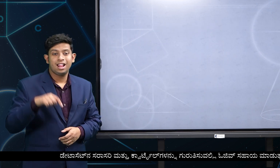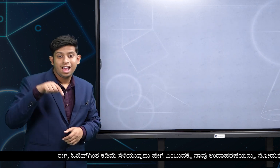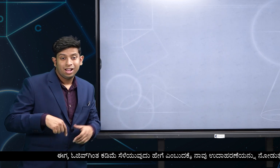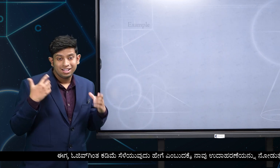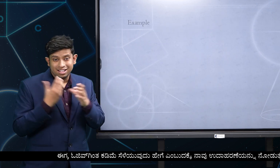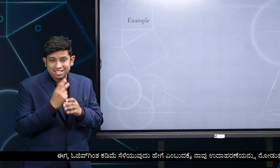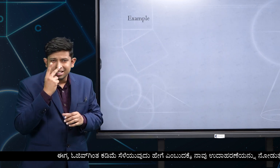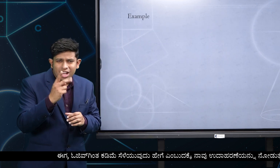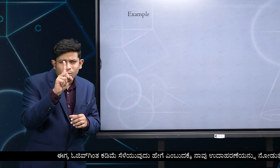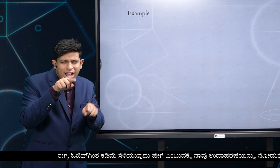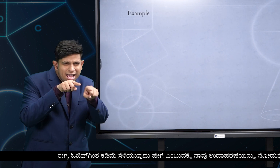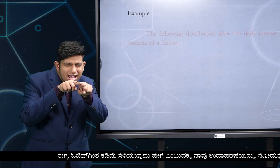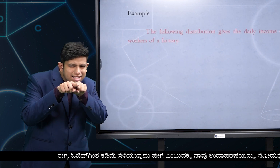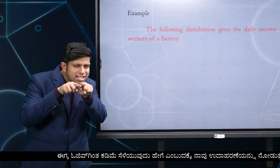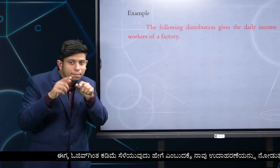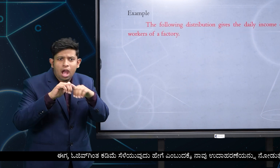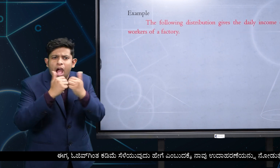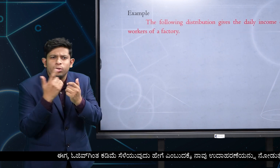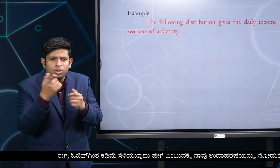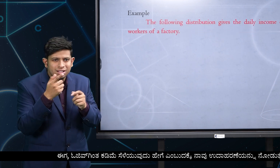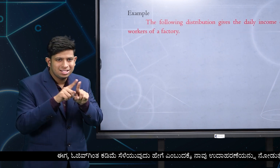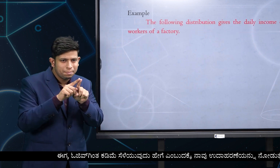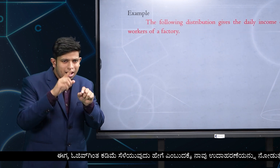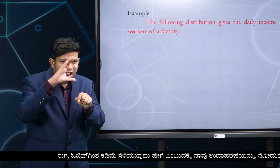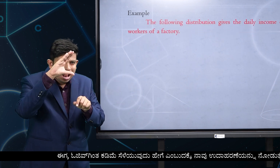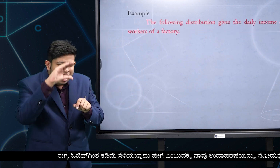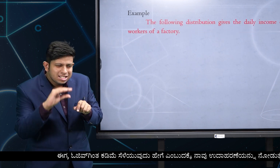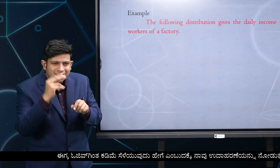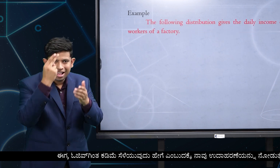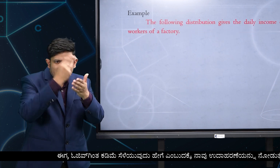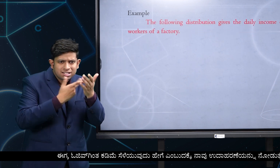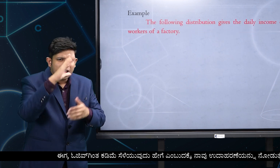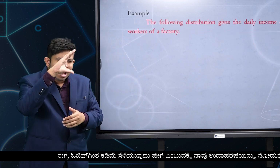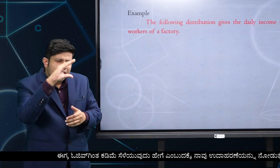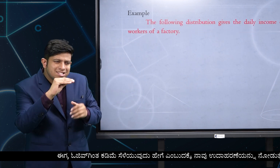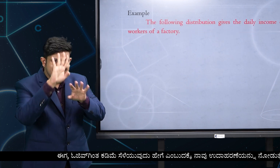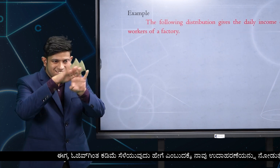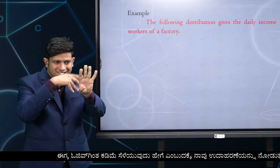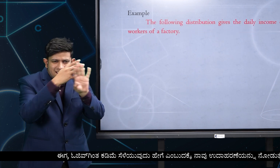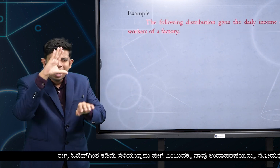ಈಗ ಓಜಿವ್ಗಿಂತ ಕಡಿಮೆ ಸೆಳೆಯುವುದು ಹೇಗೆ ಎಂಬುದಕ್ಕೆ ನಾವು ಉದಾಹರಣೆಯನ್ನು ನೋಡುತ್ತೇವೆ.